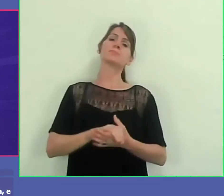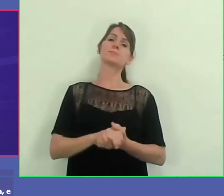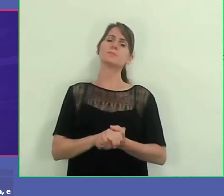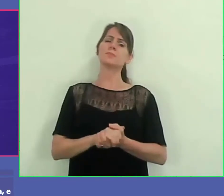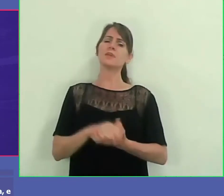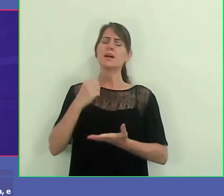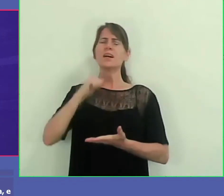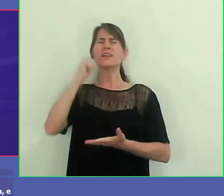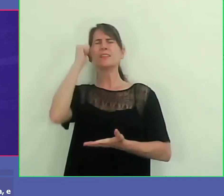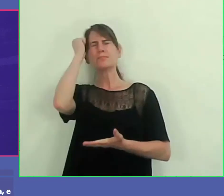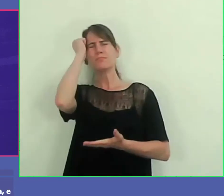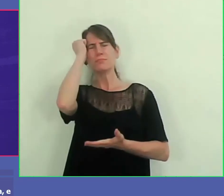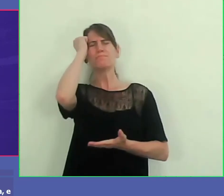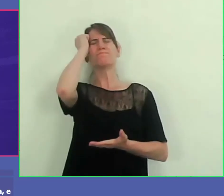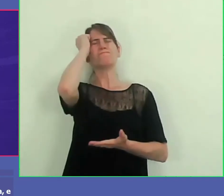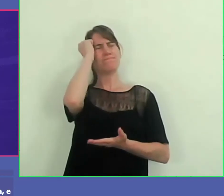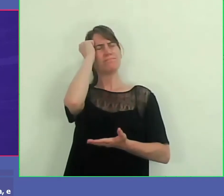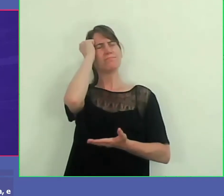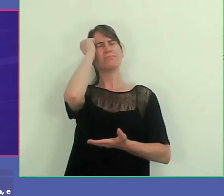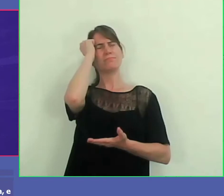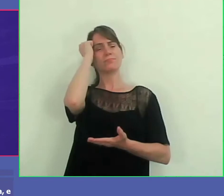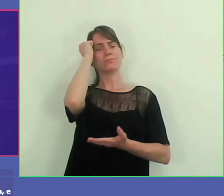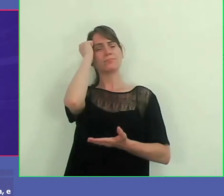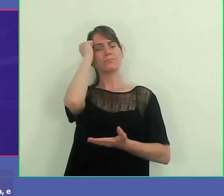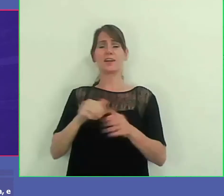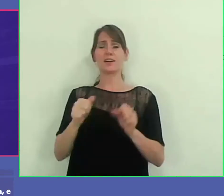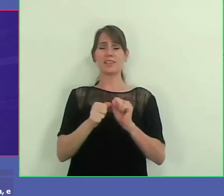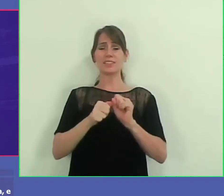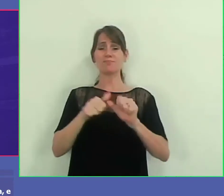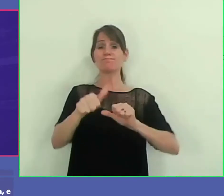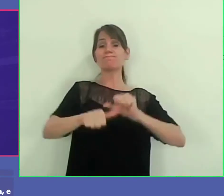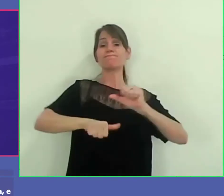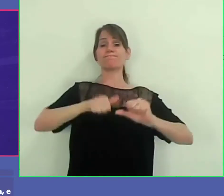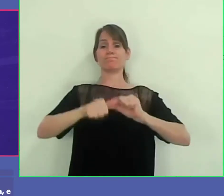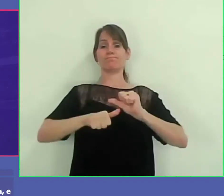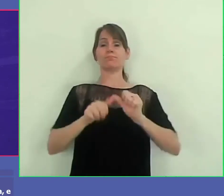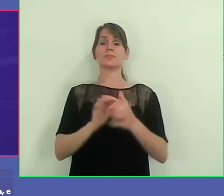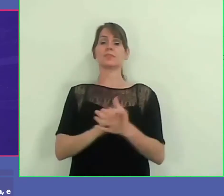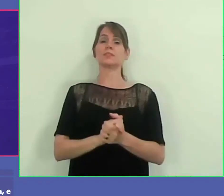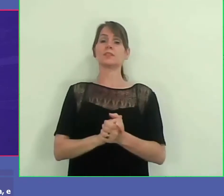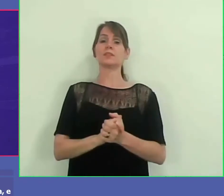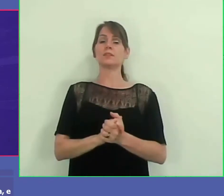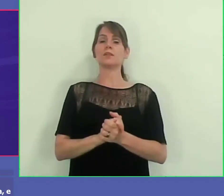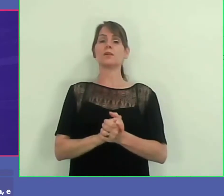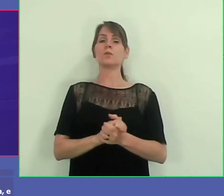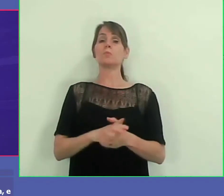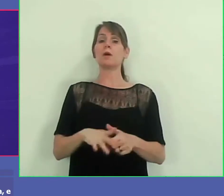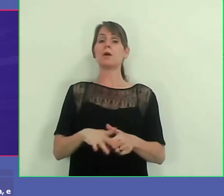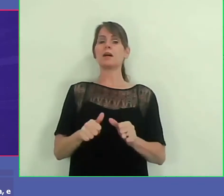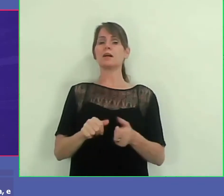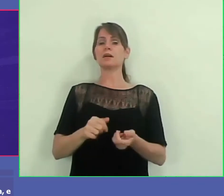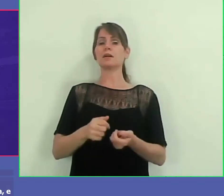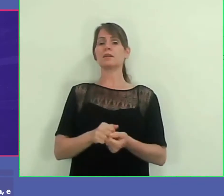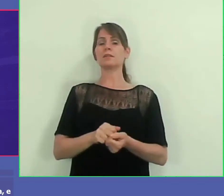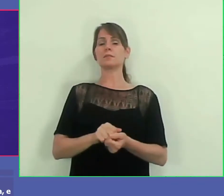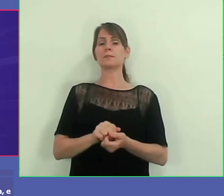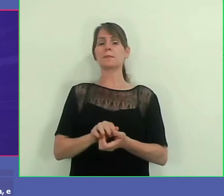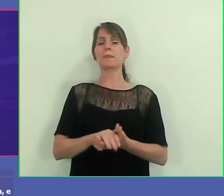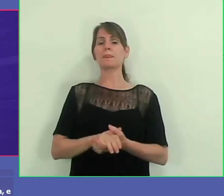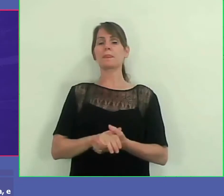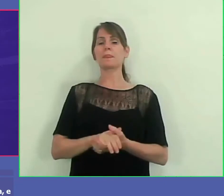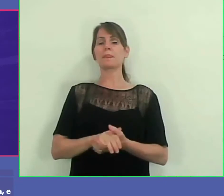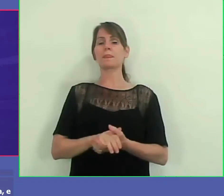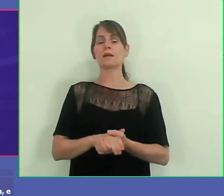Arrependei-vos é fazer essa transferência. Não é uma mudança, uma conversão de 180 graus no mesmo